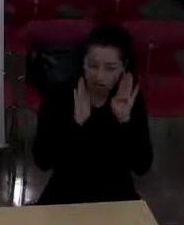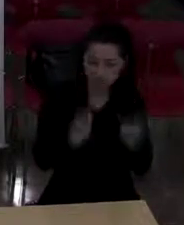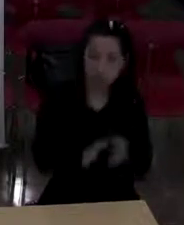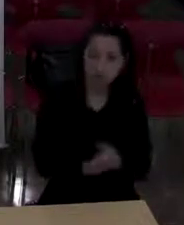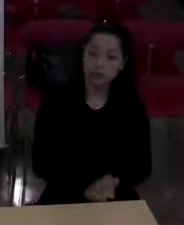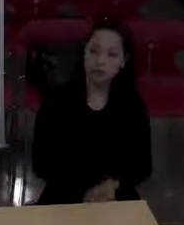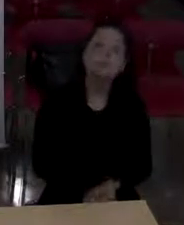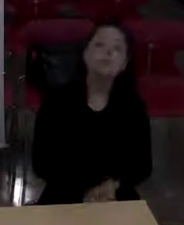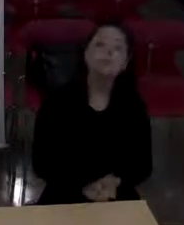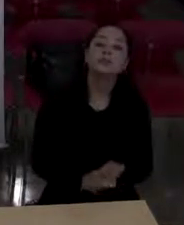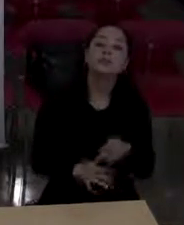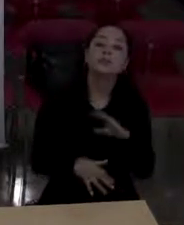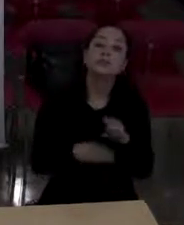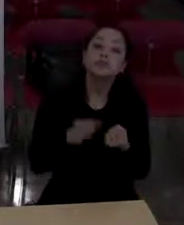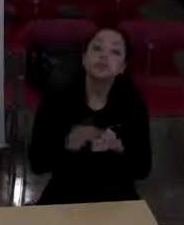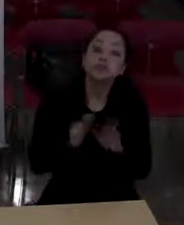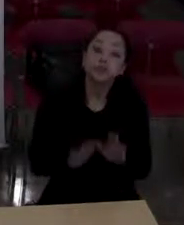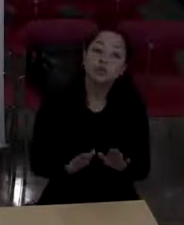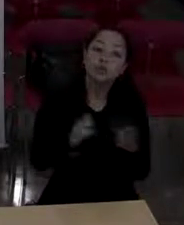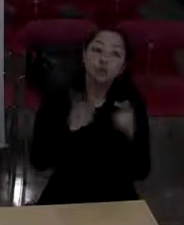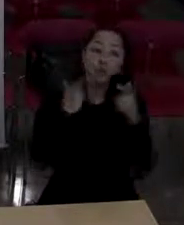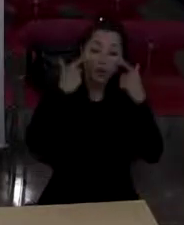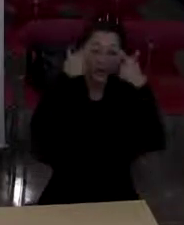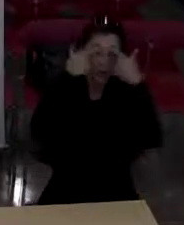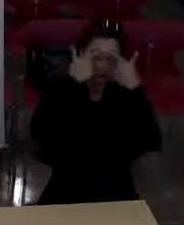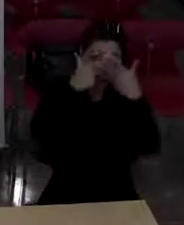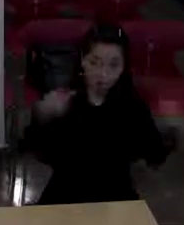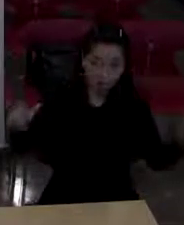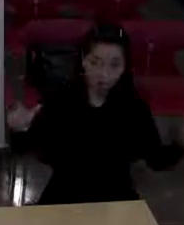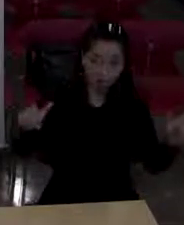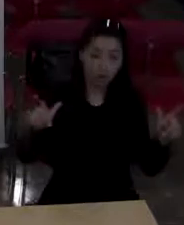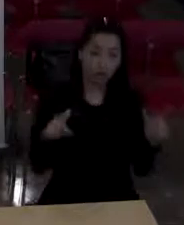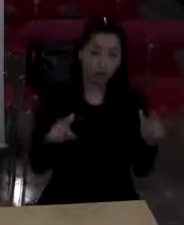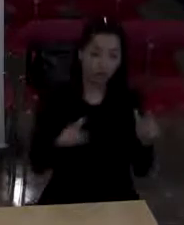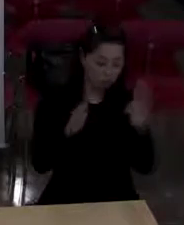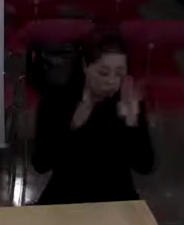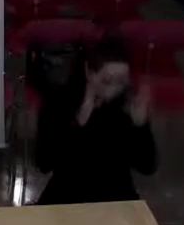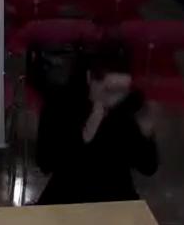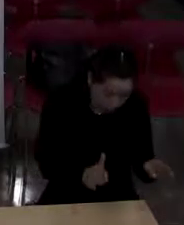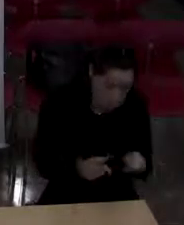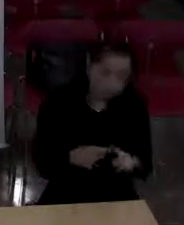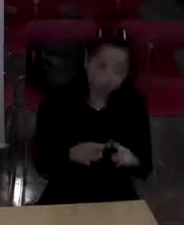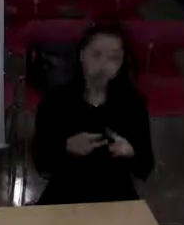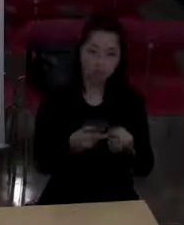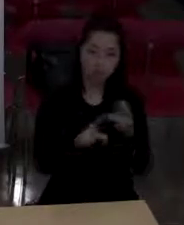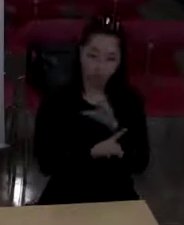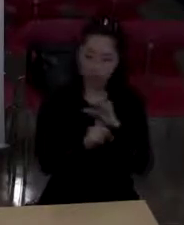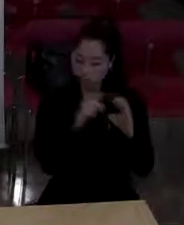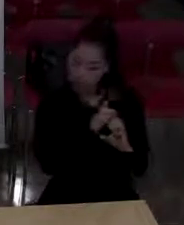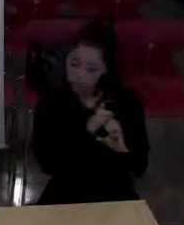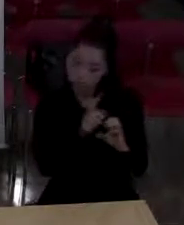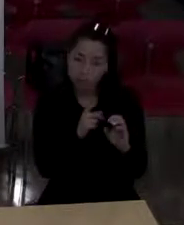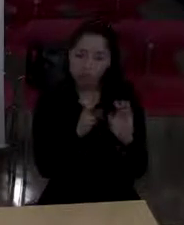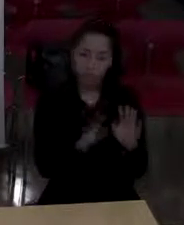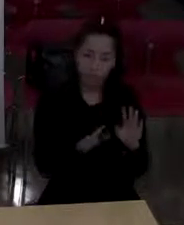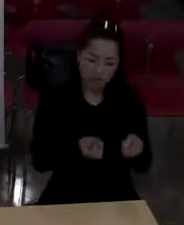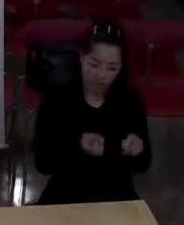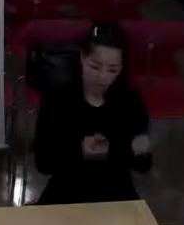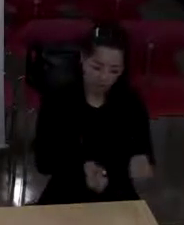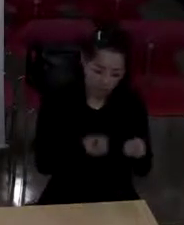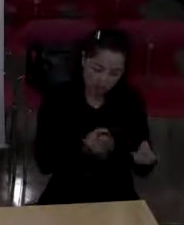que se va articulando en el contexto comunicativo y social. El señalamiento aparece como toma de conciencia del mundo